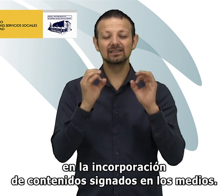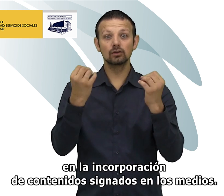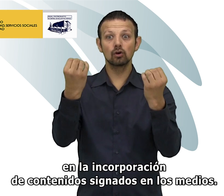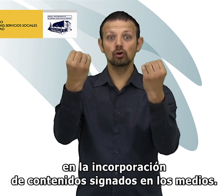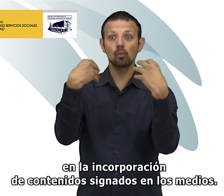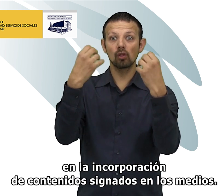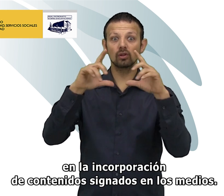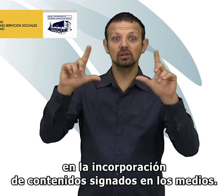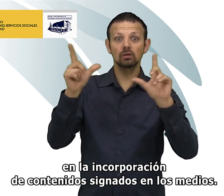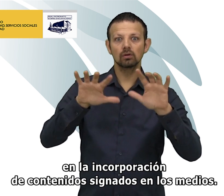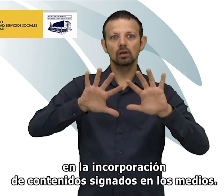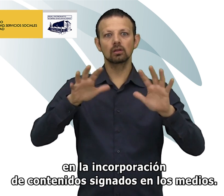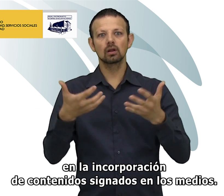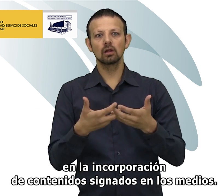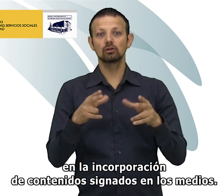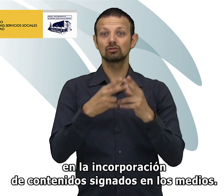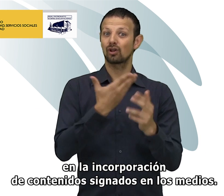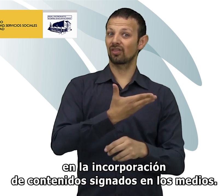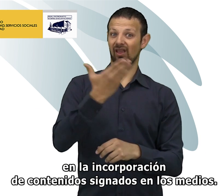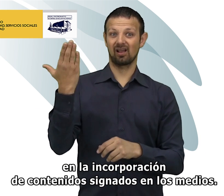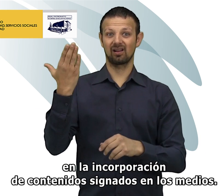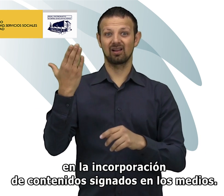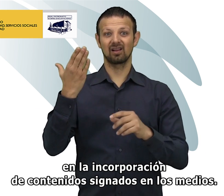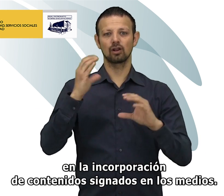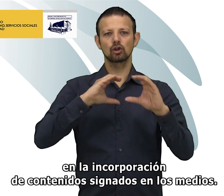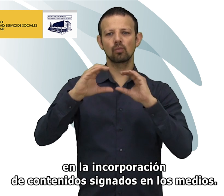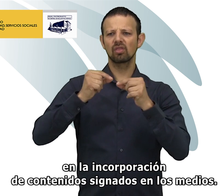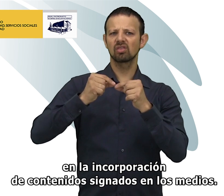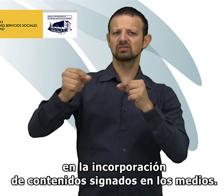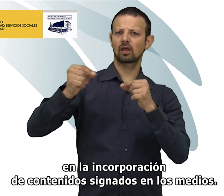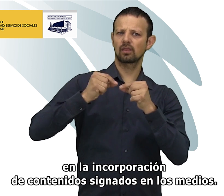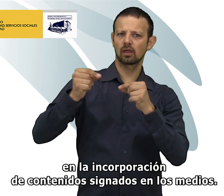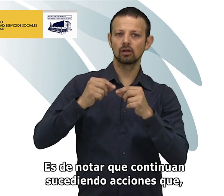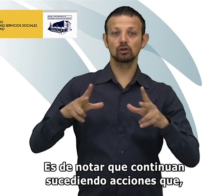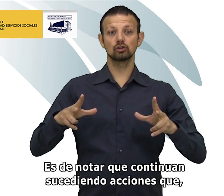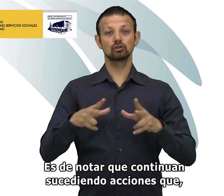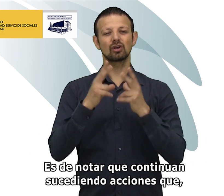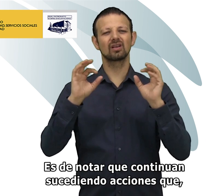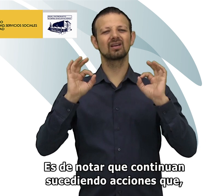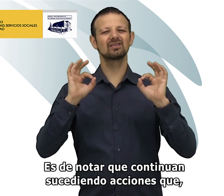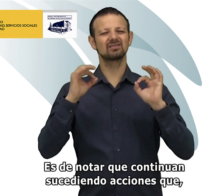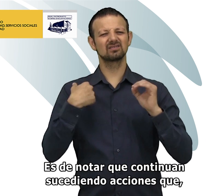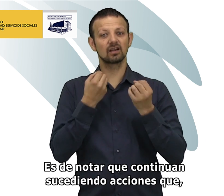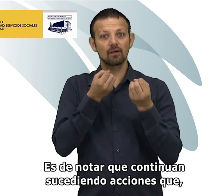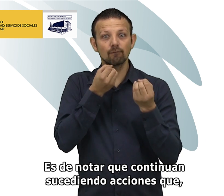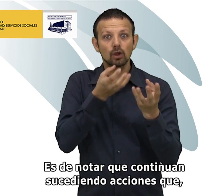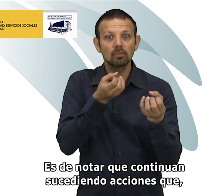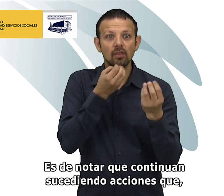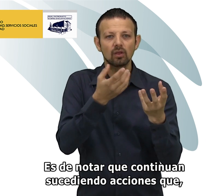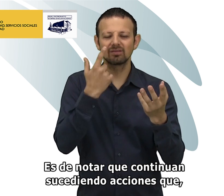hemos avanzado en la incorporación de contenidos signados en los medios. Es de notar que continúan sucediendo acciones que,